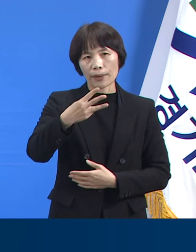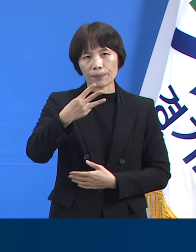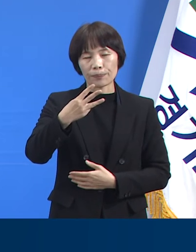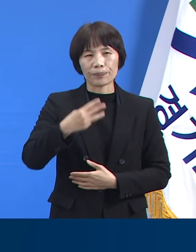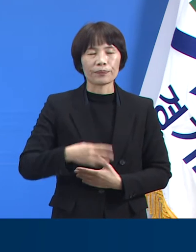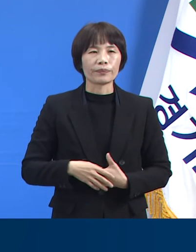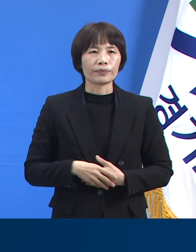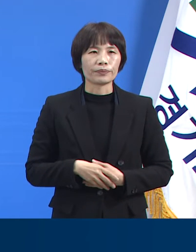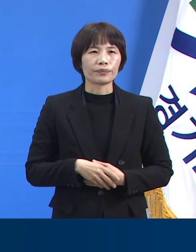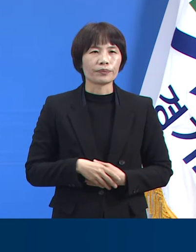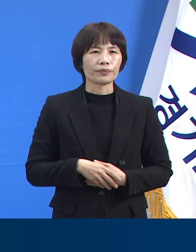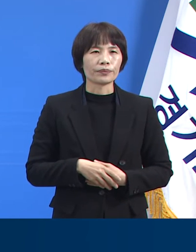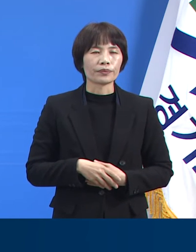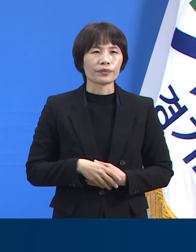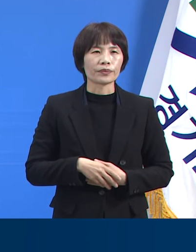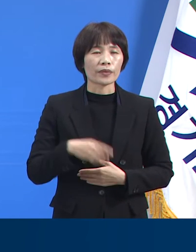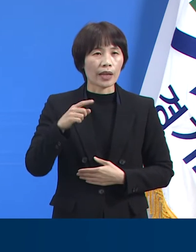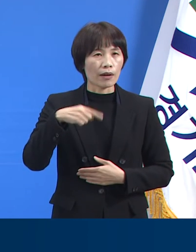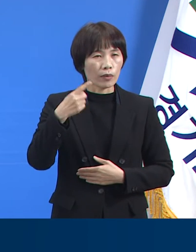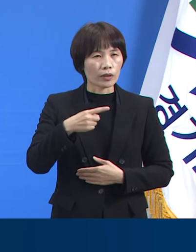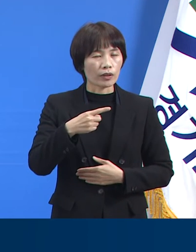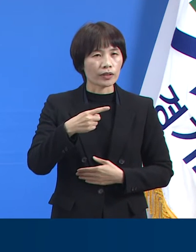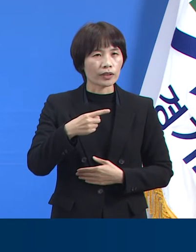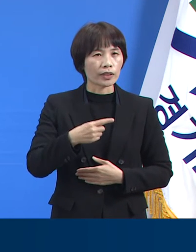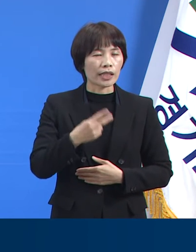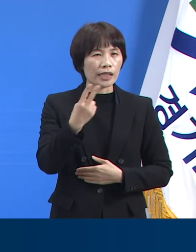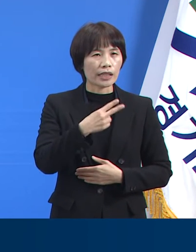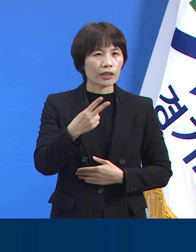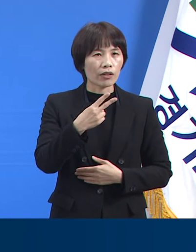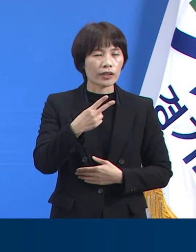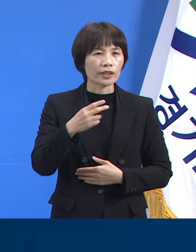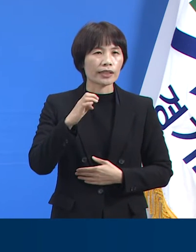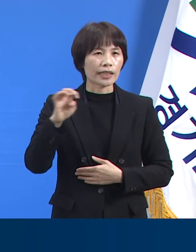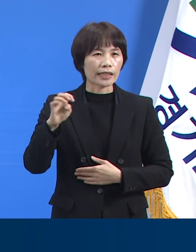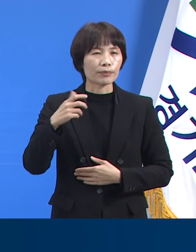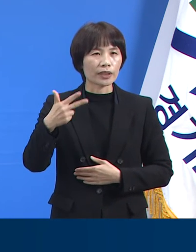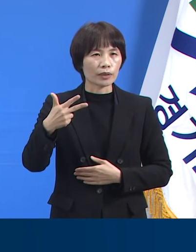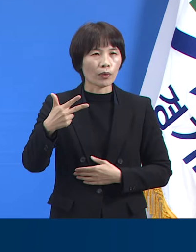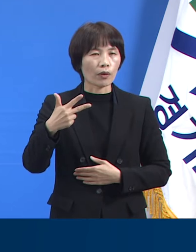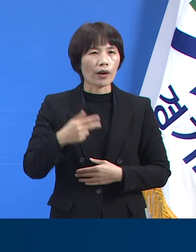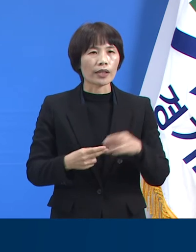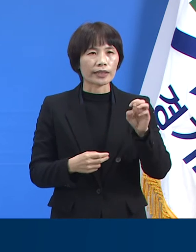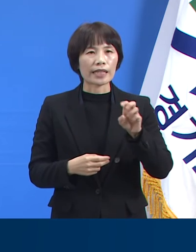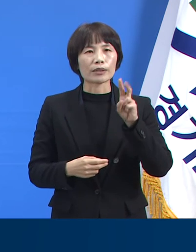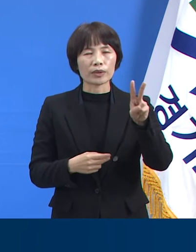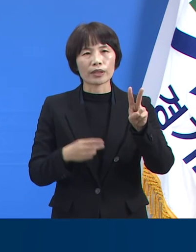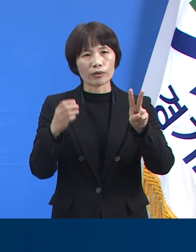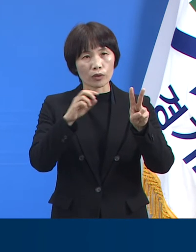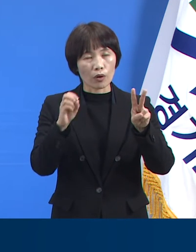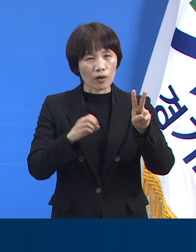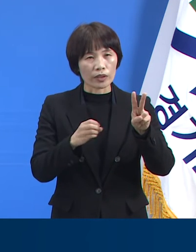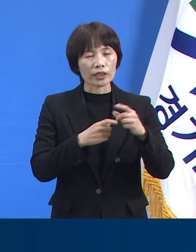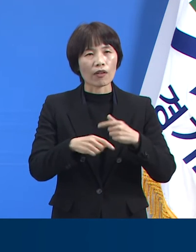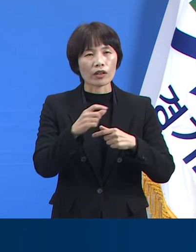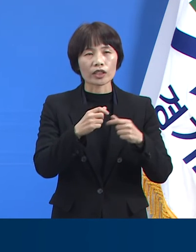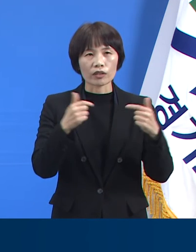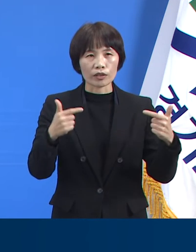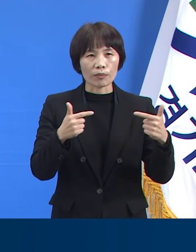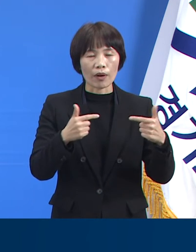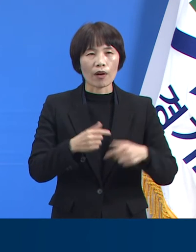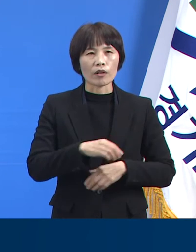2,693병상입니다. 사용병상은 2,005병상에서 2,047병상으로 42병상 증가했으며, 병상